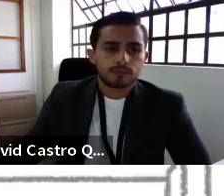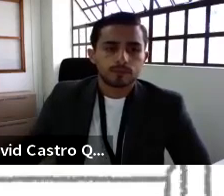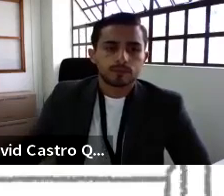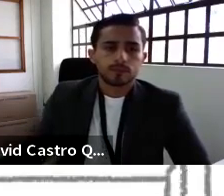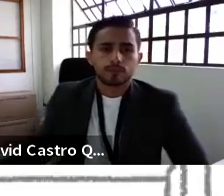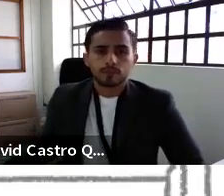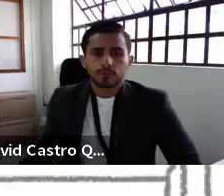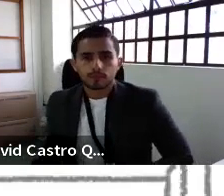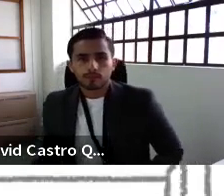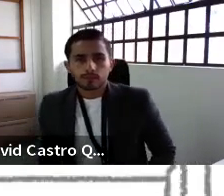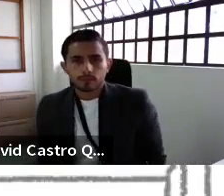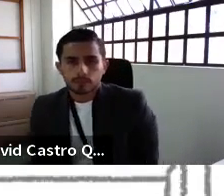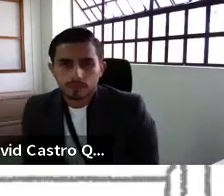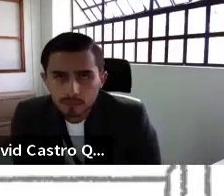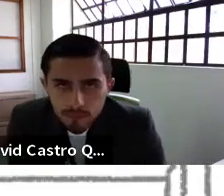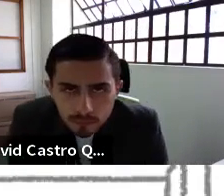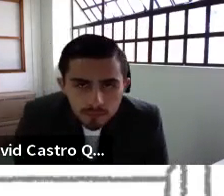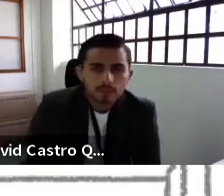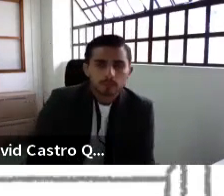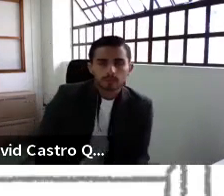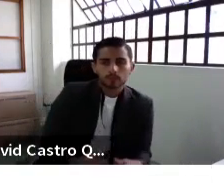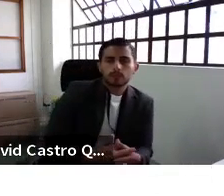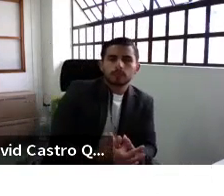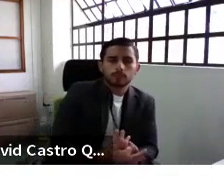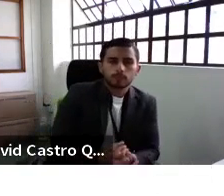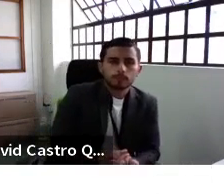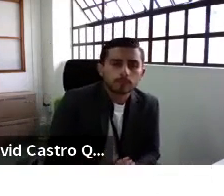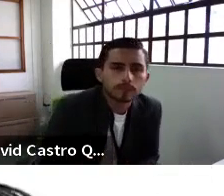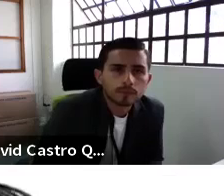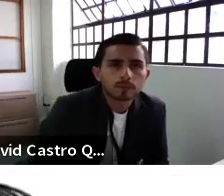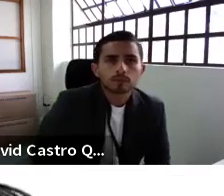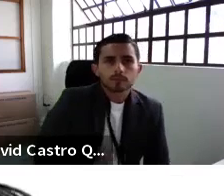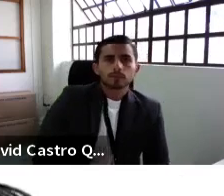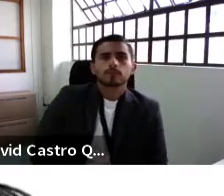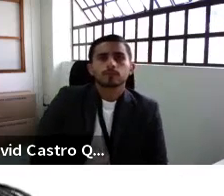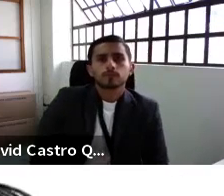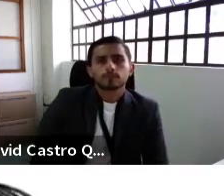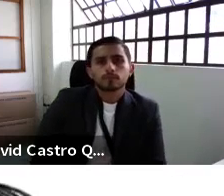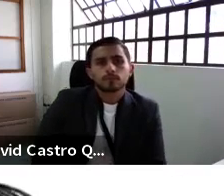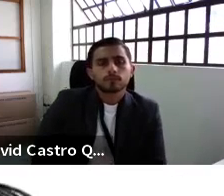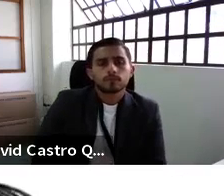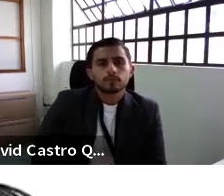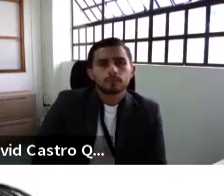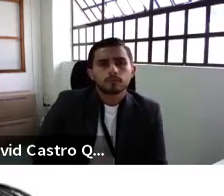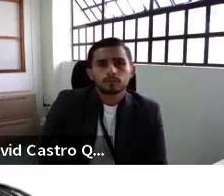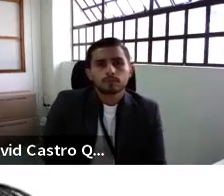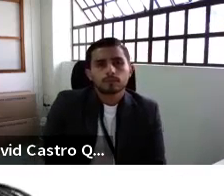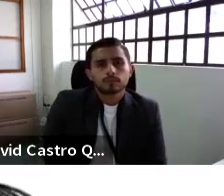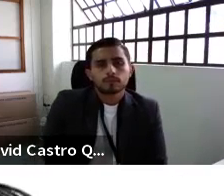la fe salió a Patricia entre máquinas de coser y horas de entrenamiento físico transcurrió el día a